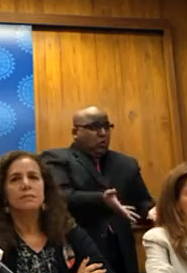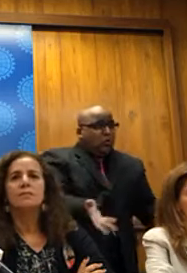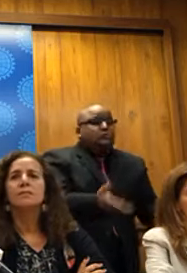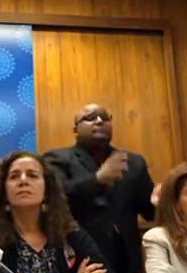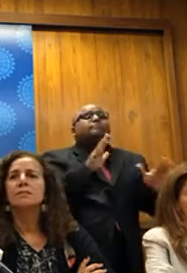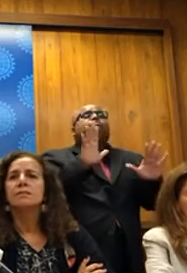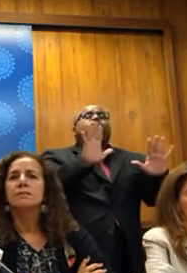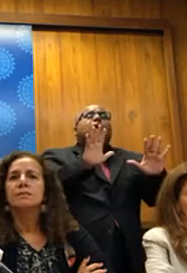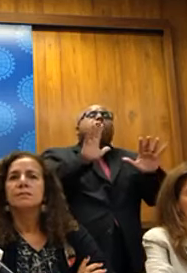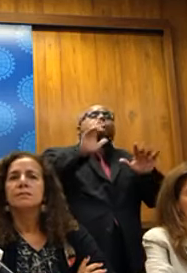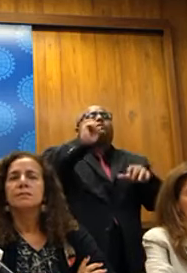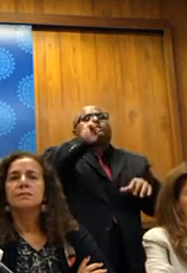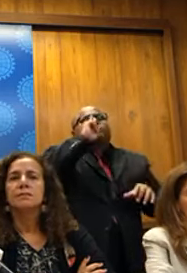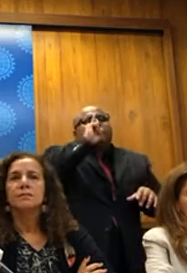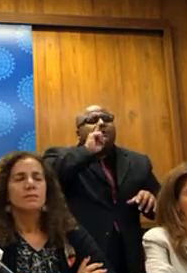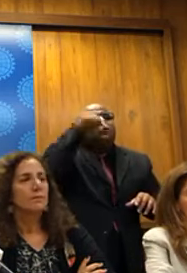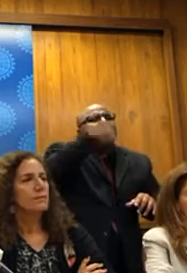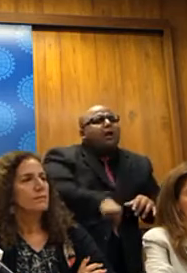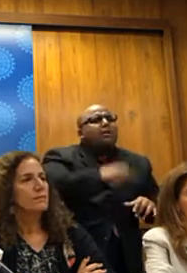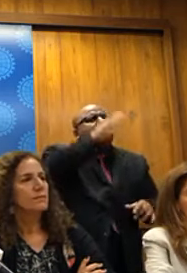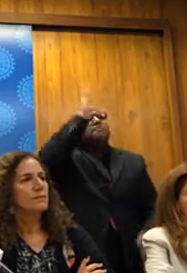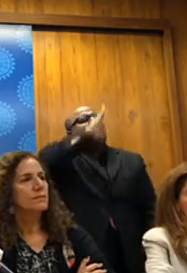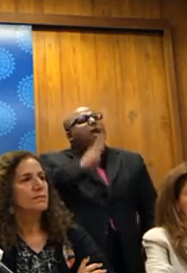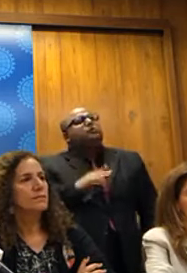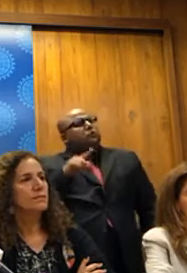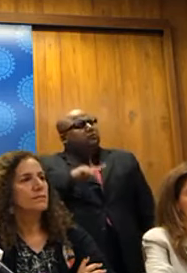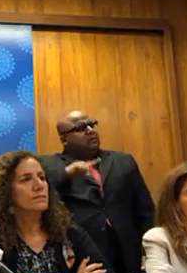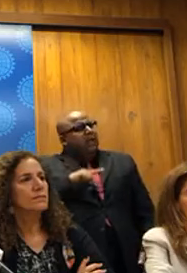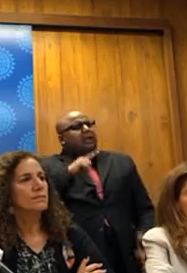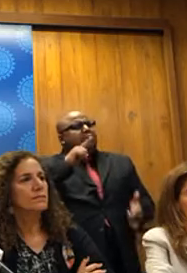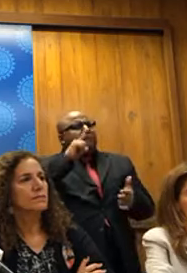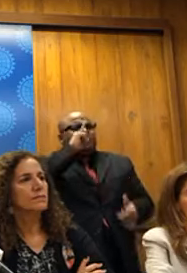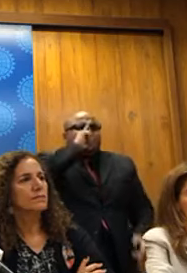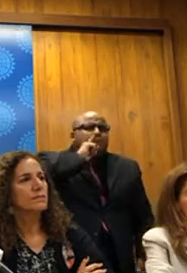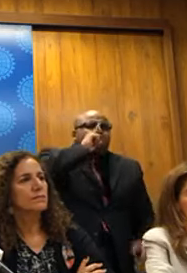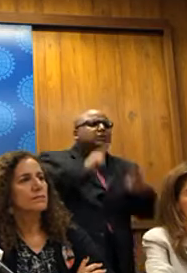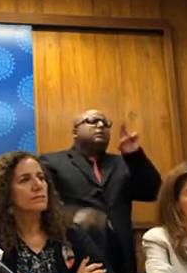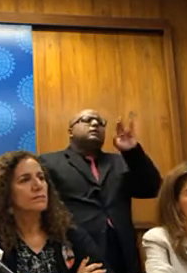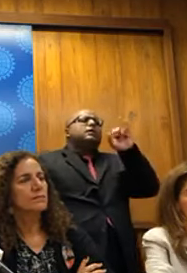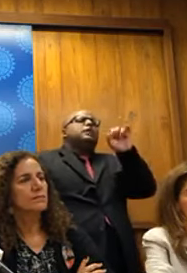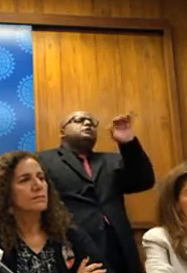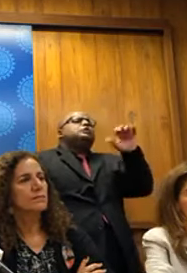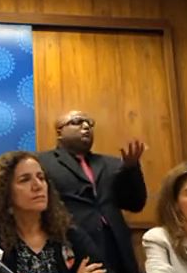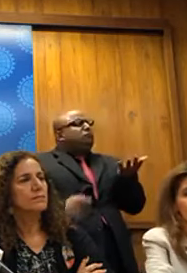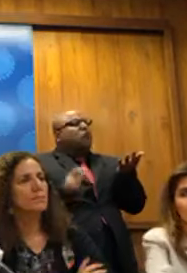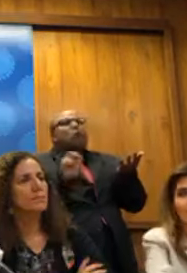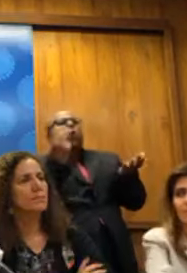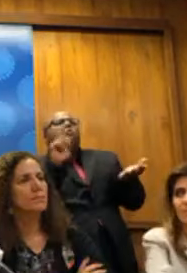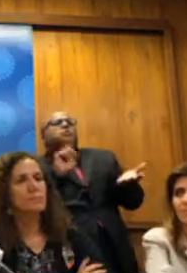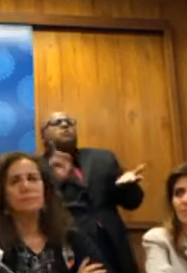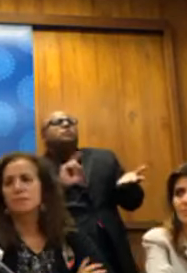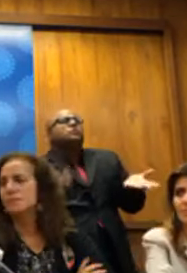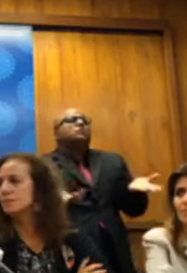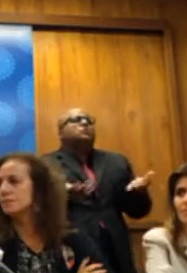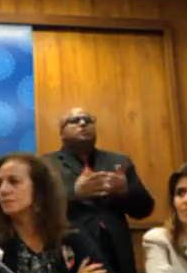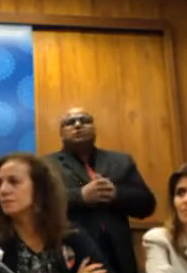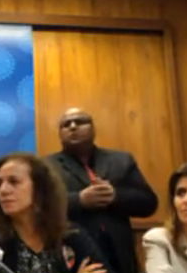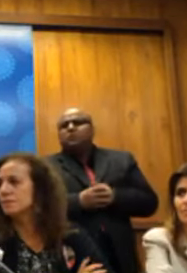os riscos para a sociedade brasileira para lidar justamente com o que a gente está vendo aí?